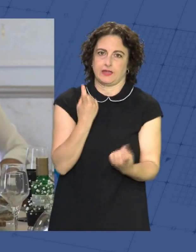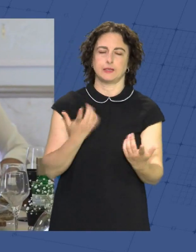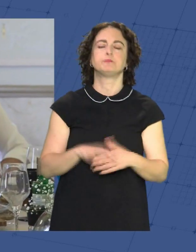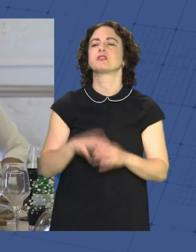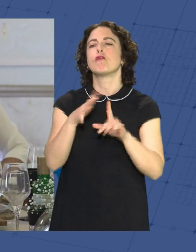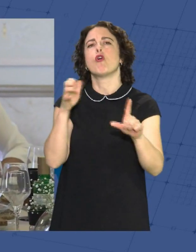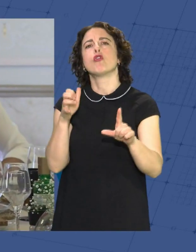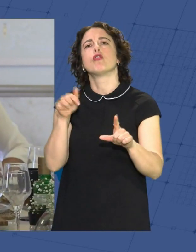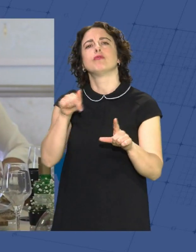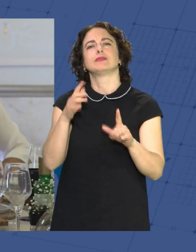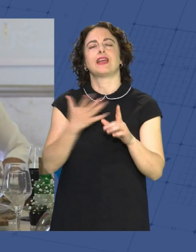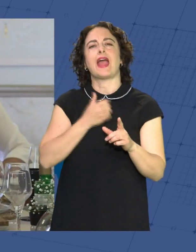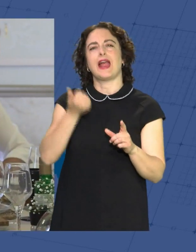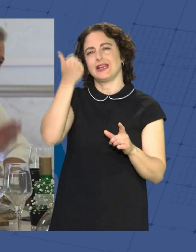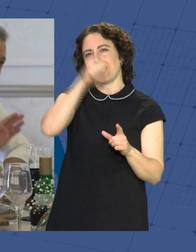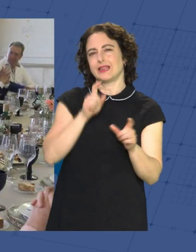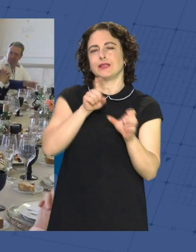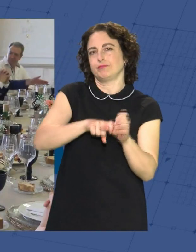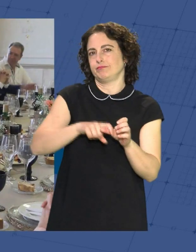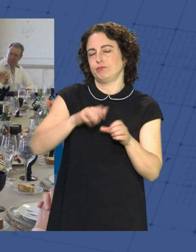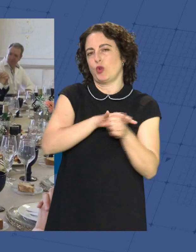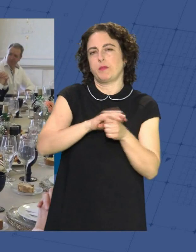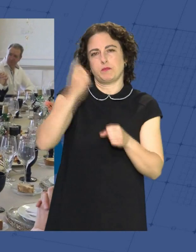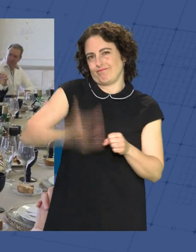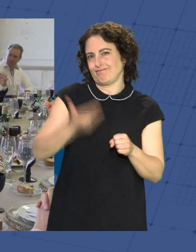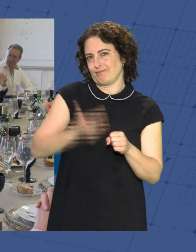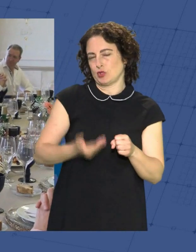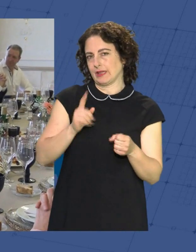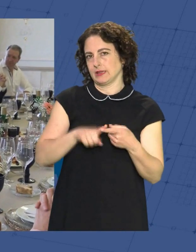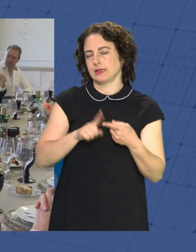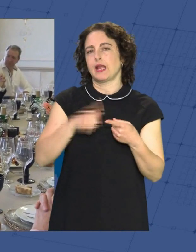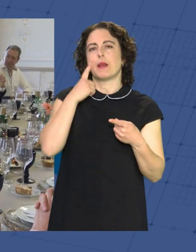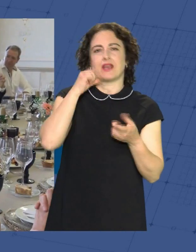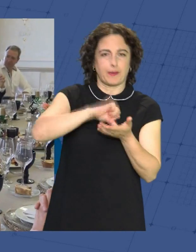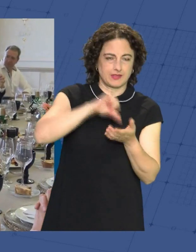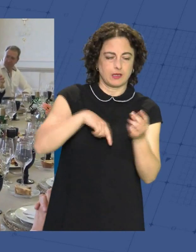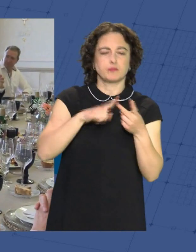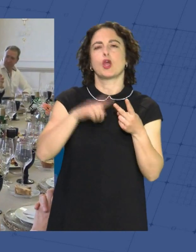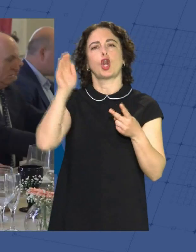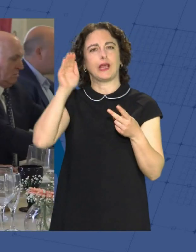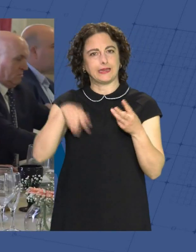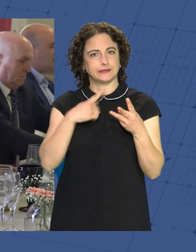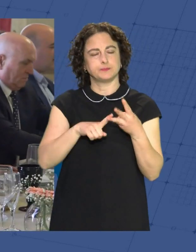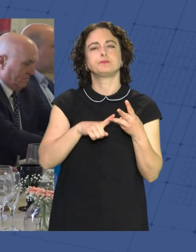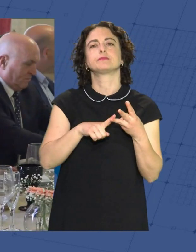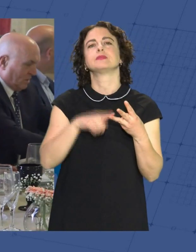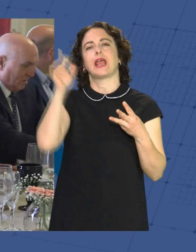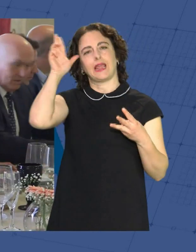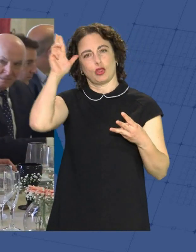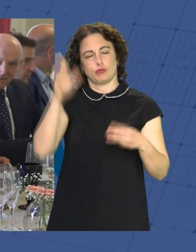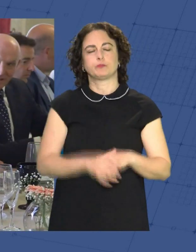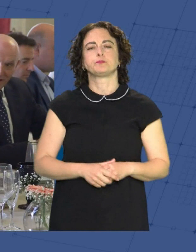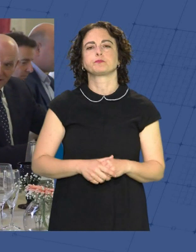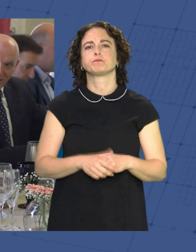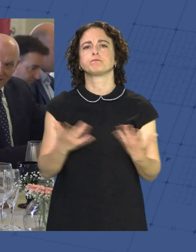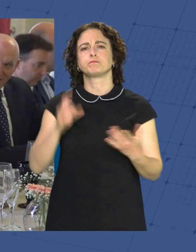año ha sumado a los alcaldes de los municipios más importantes de la provincia, Almería Capital, Roquetas de Mar y Elegido. Y